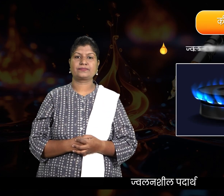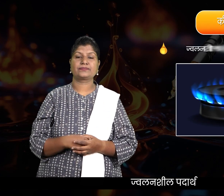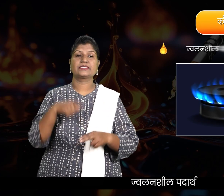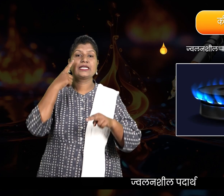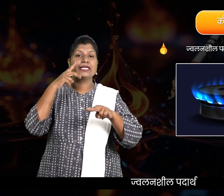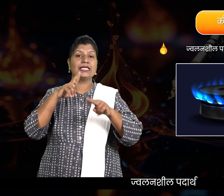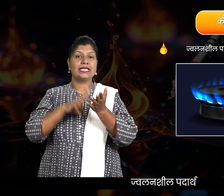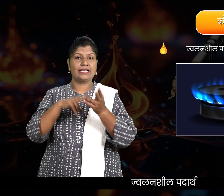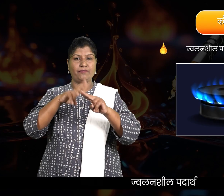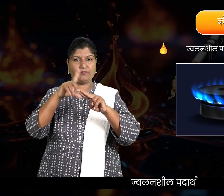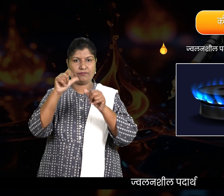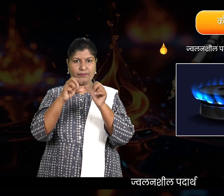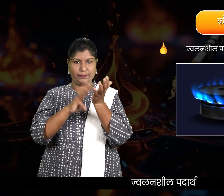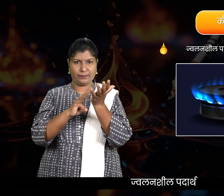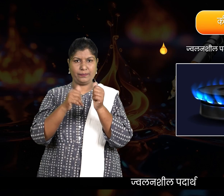प्रज्वलनशील पदार्थ,